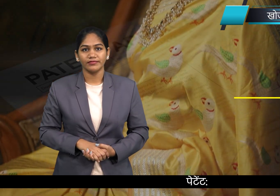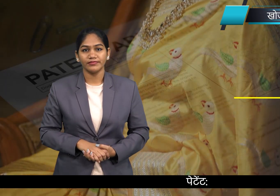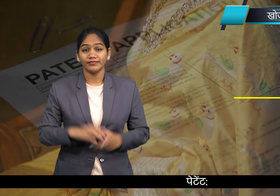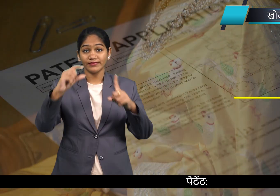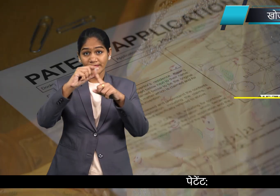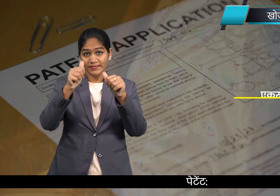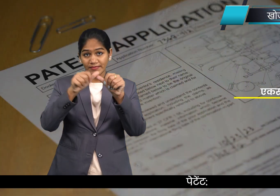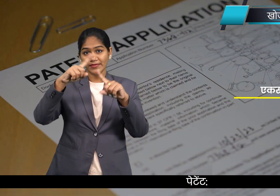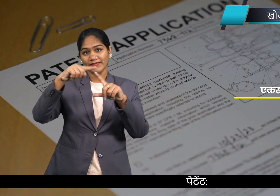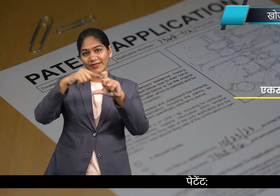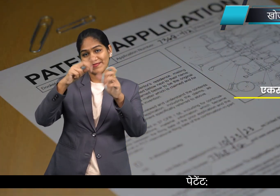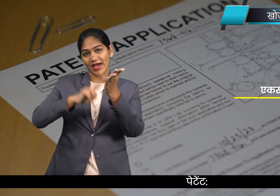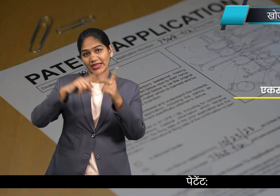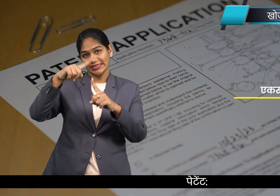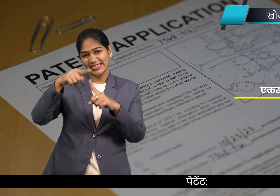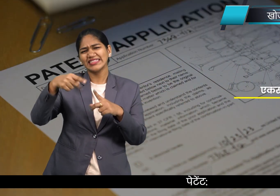पेटेंट,